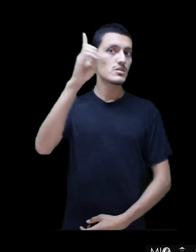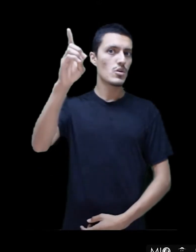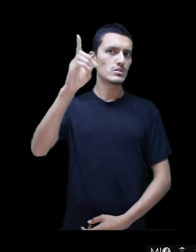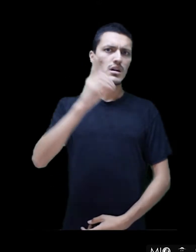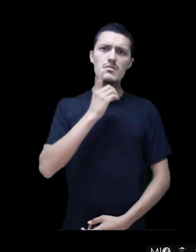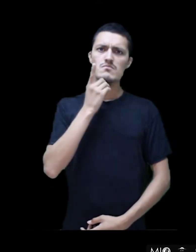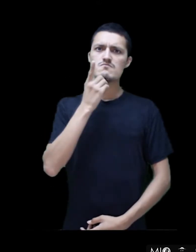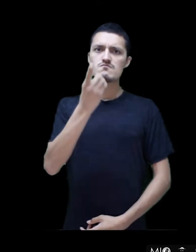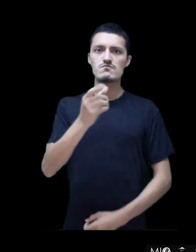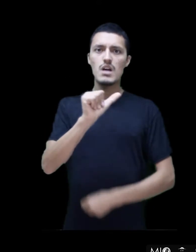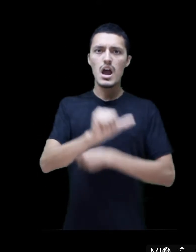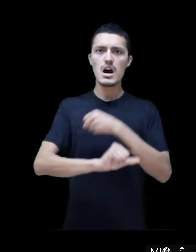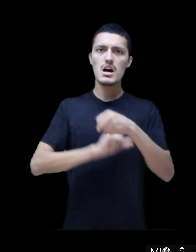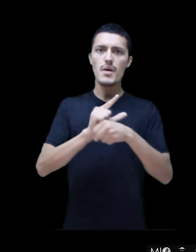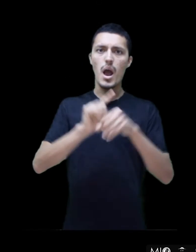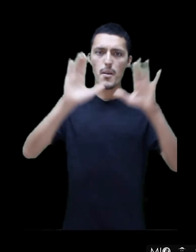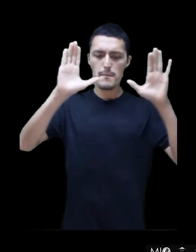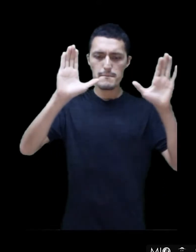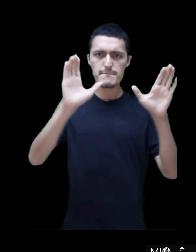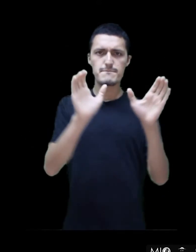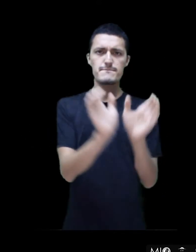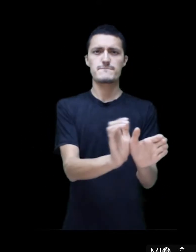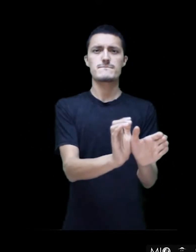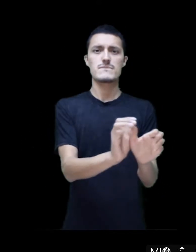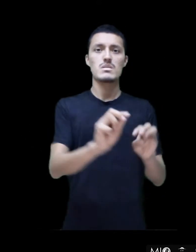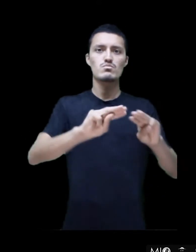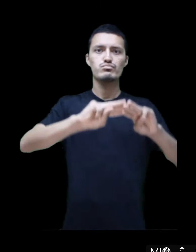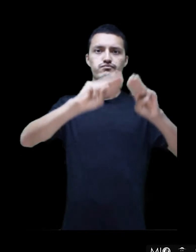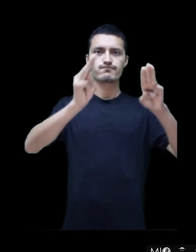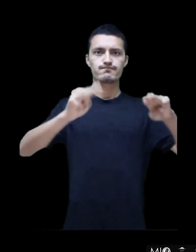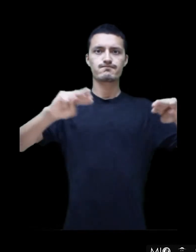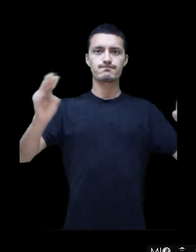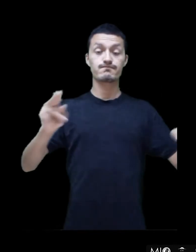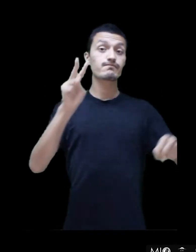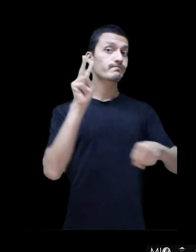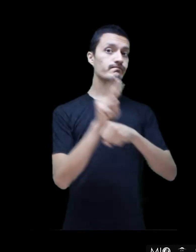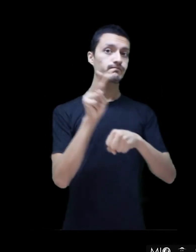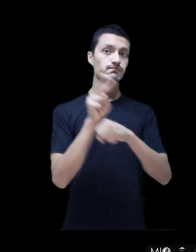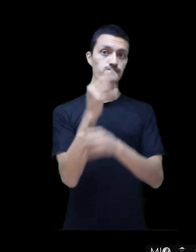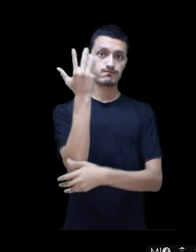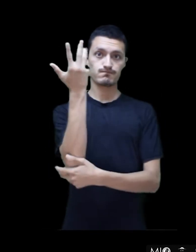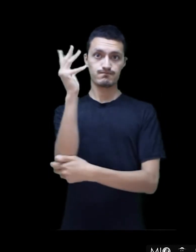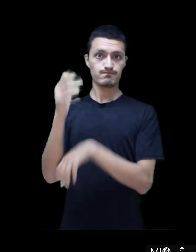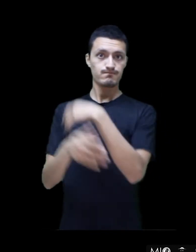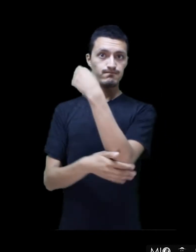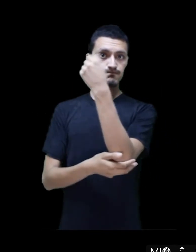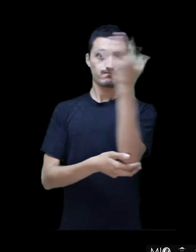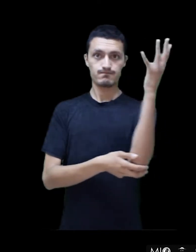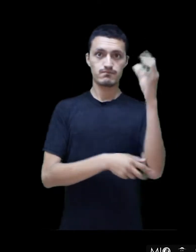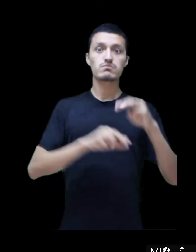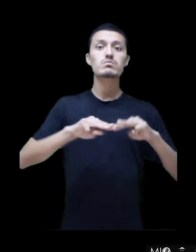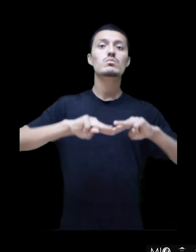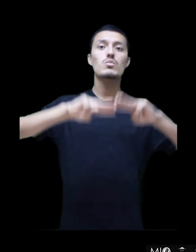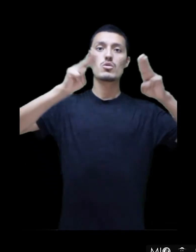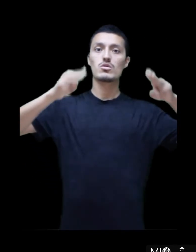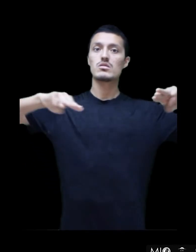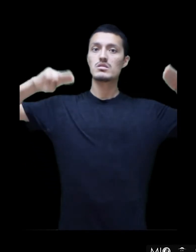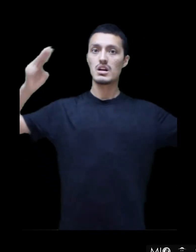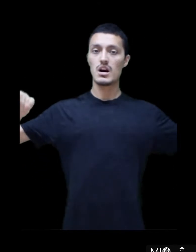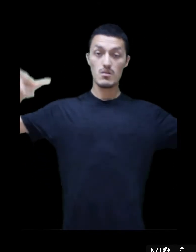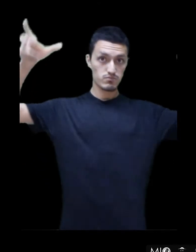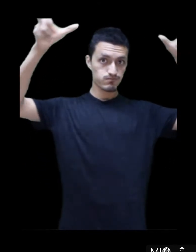Los dioses hicieron a los animales pequeños del monte, los guardianes del bosque, los seres de las